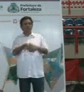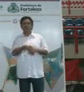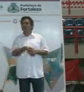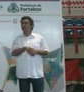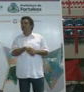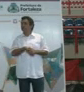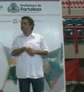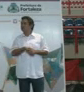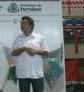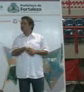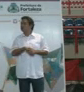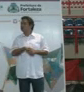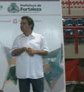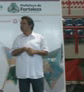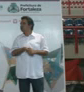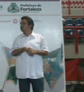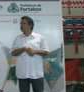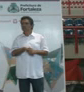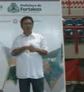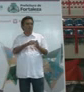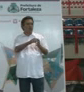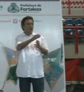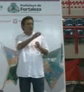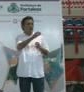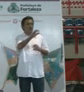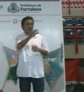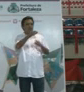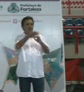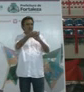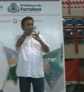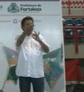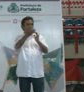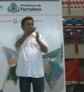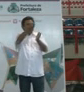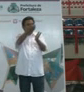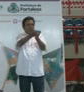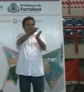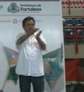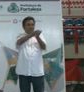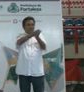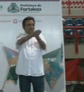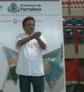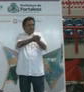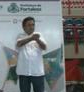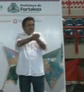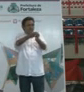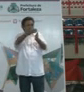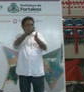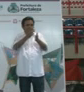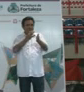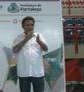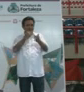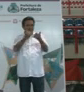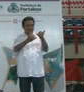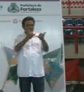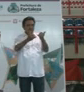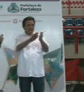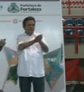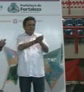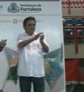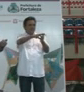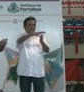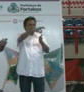brincavam? Não tinha brincadeira de passar o anel? Não tinha? Menina, deixa de pensar besteira. Olha, passar o